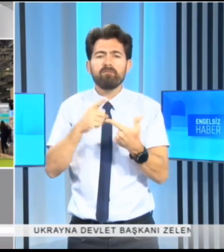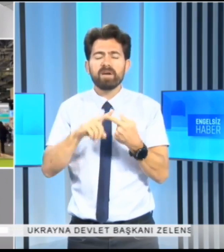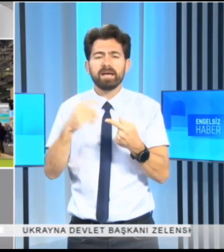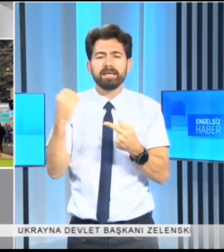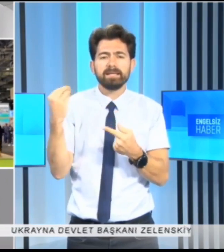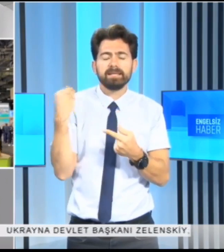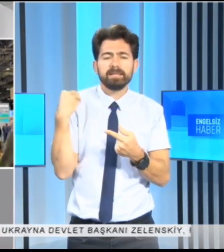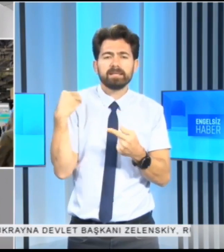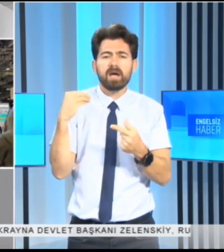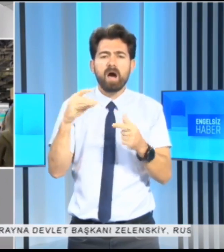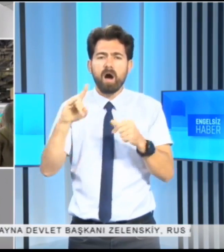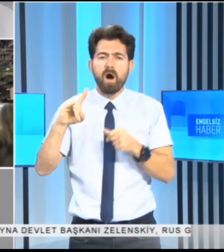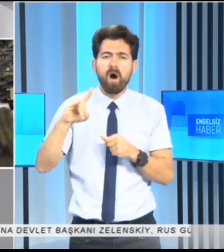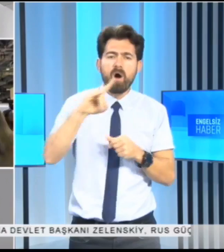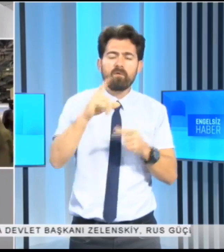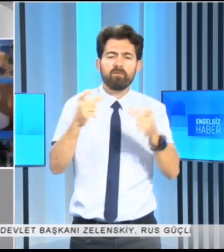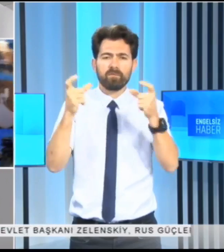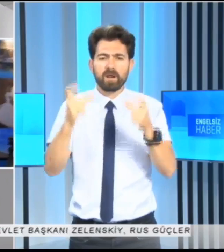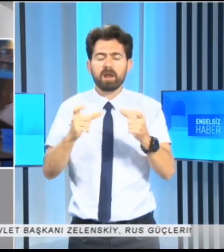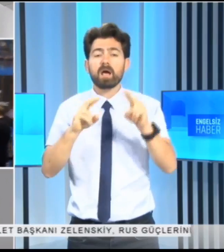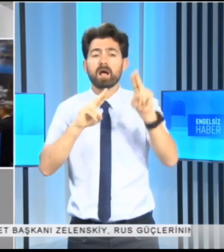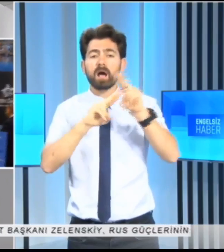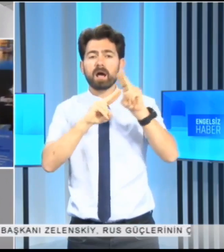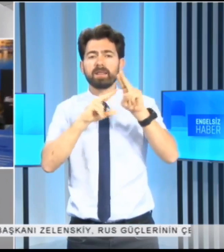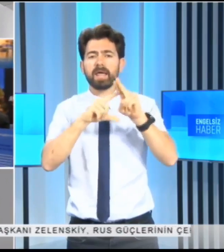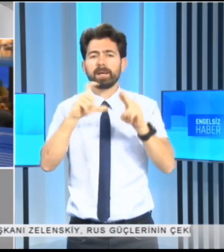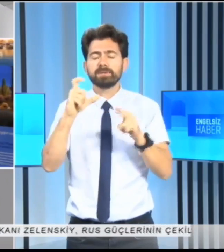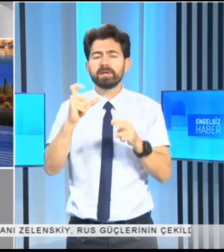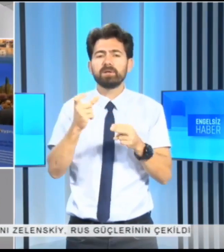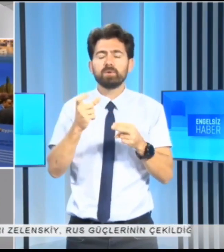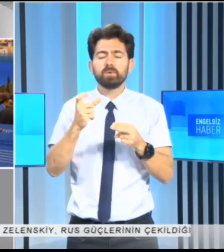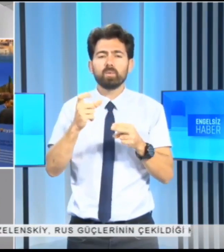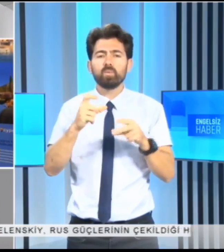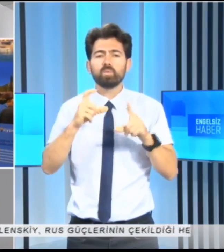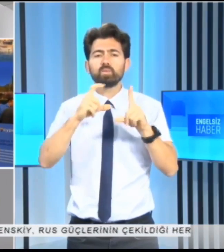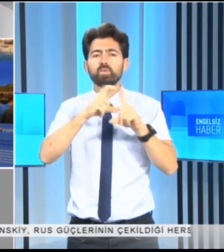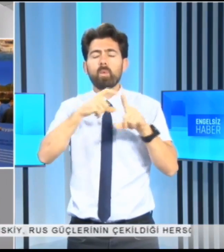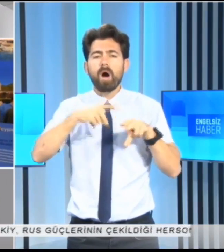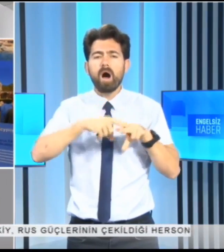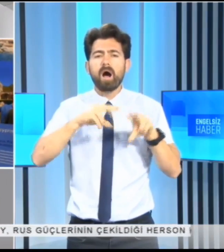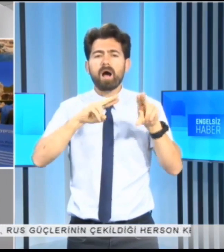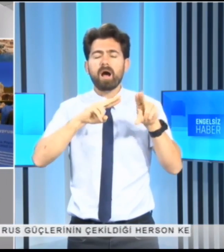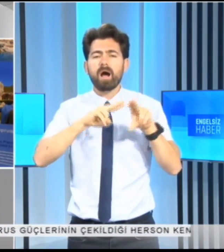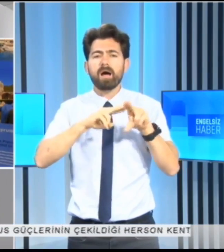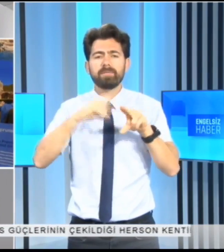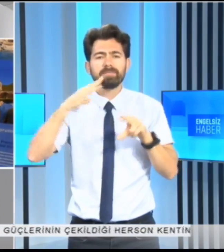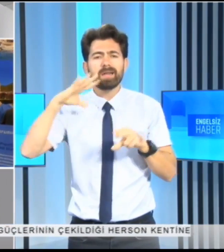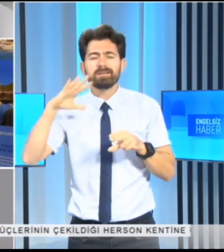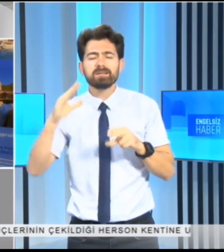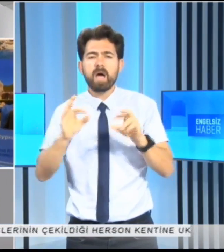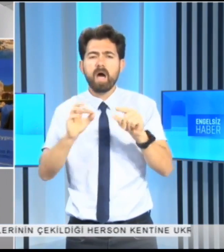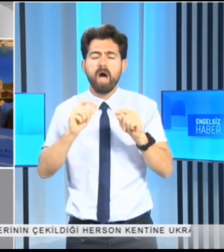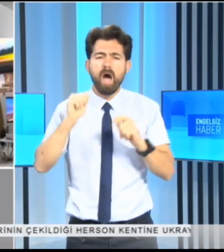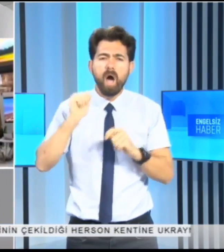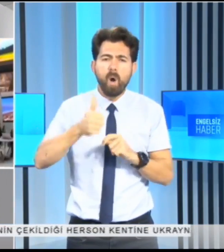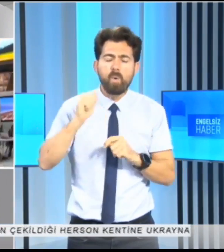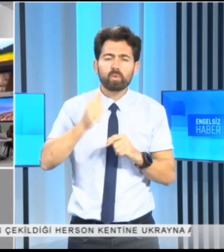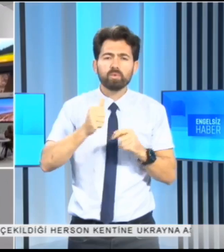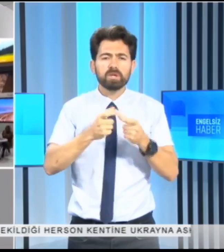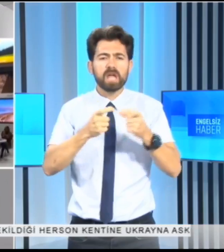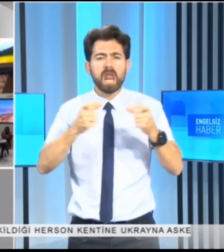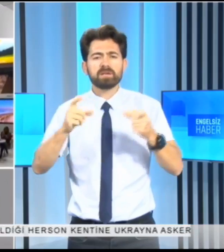ve yeni havalimanı ile Kuzey Kıbrıs Türk Cumhuriyeti'nin Doğu Akdeniz'de her geçen gün parlayan bir